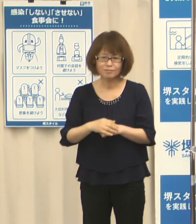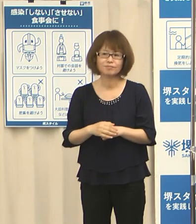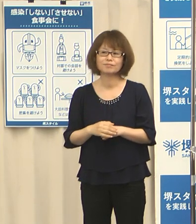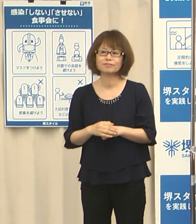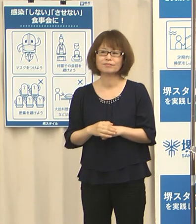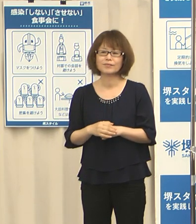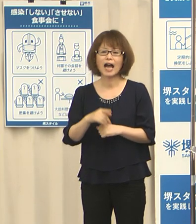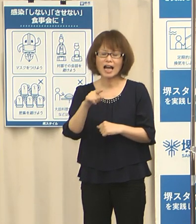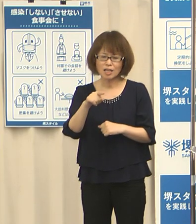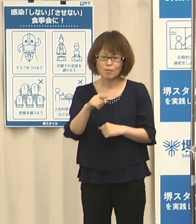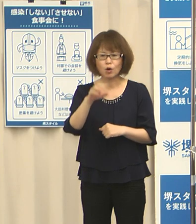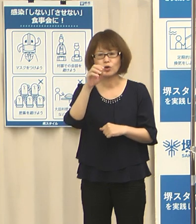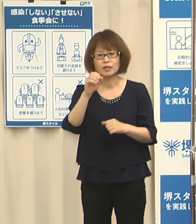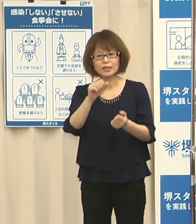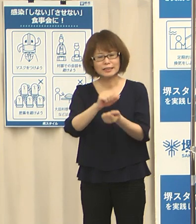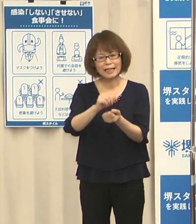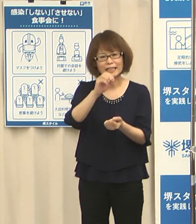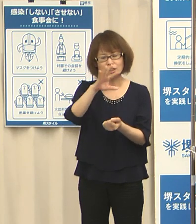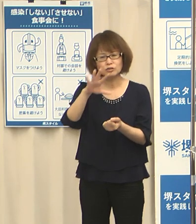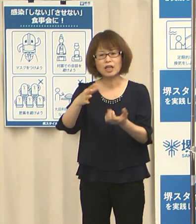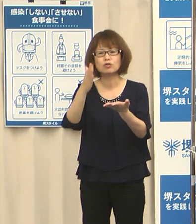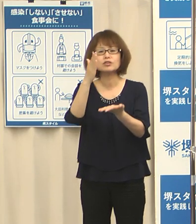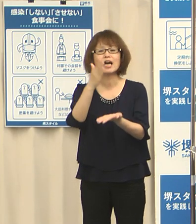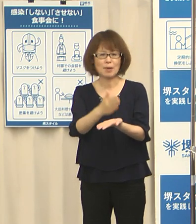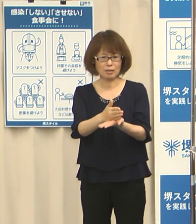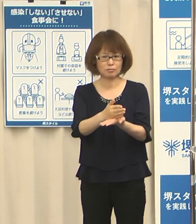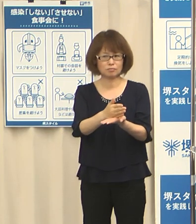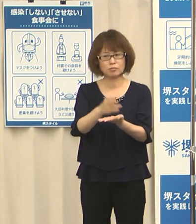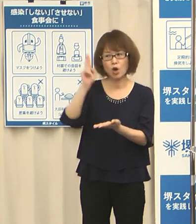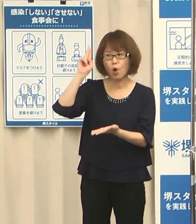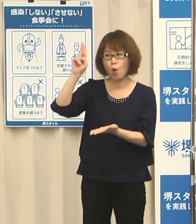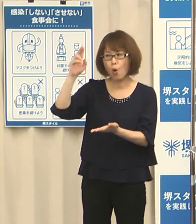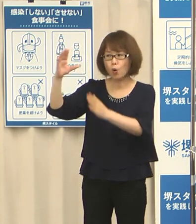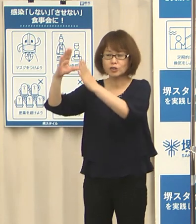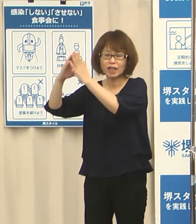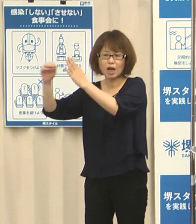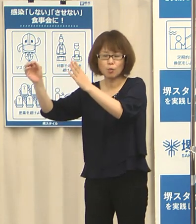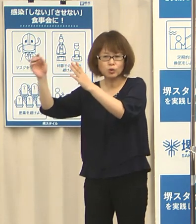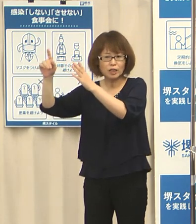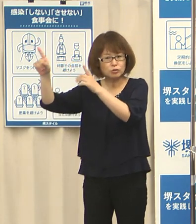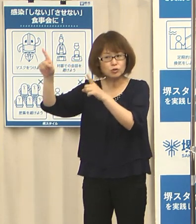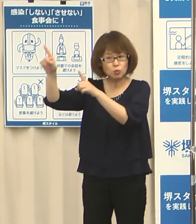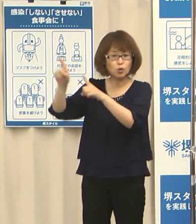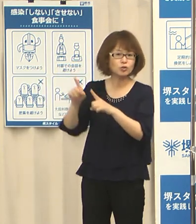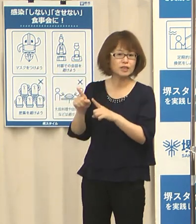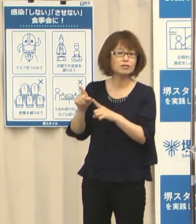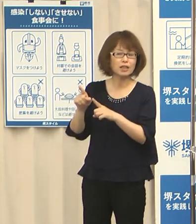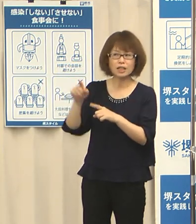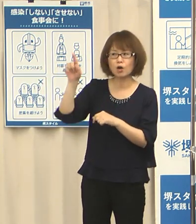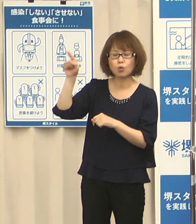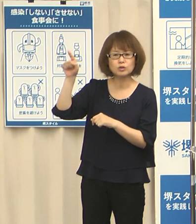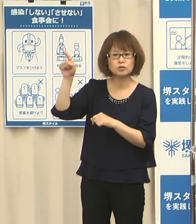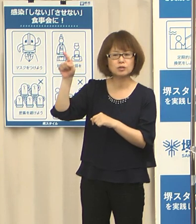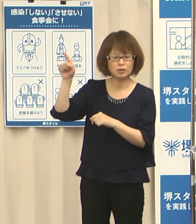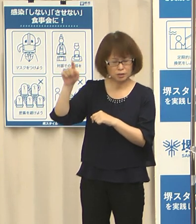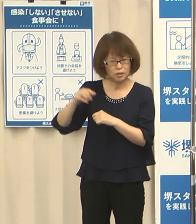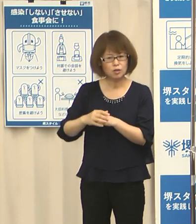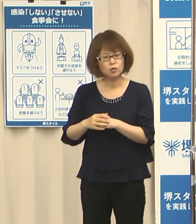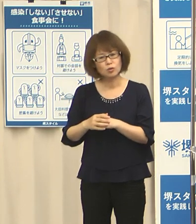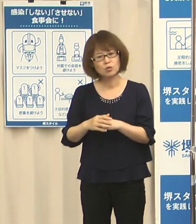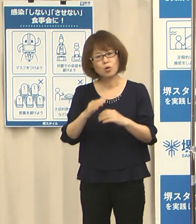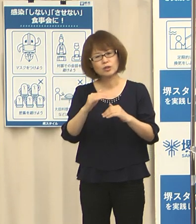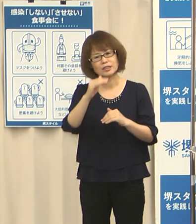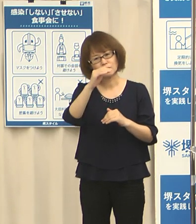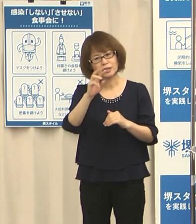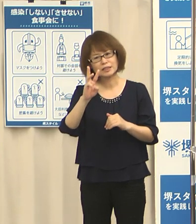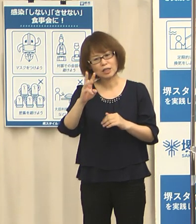これ一旦点灯をやめるというのが今 その大阪モデルに移行しているのであればですね、ちょっと3の点灯しっぱなしというのはどう受け止められているのかなという